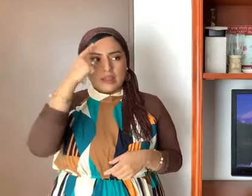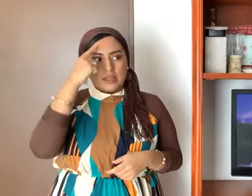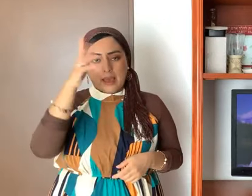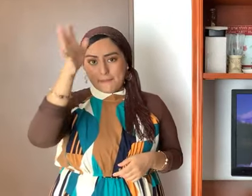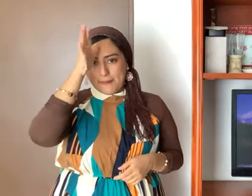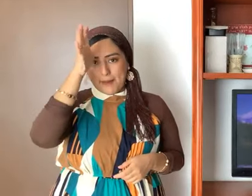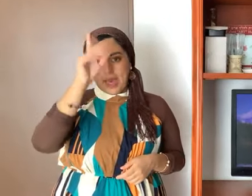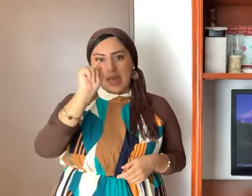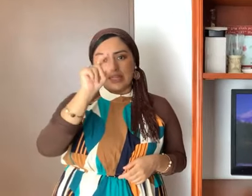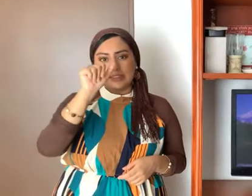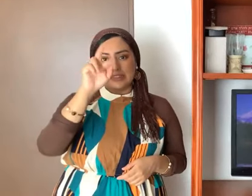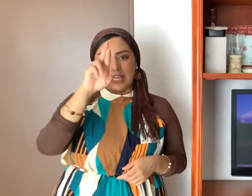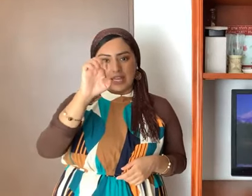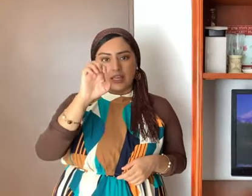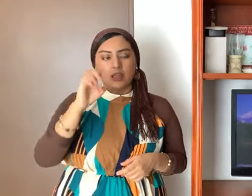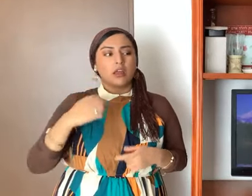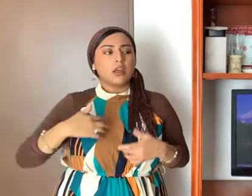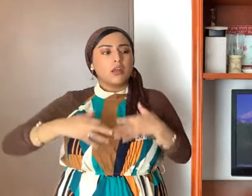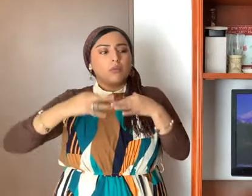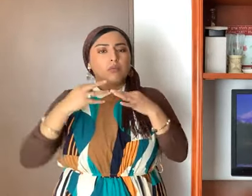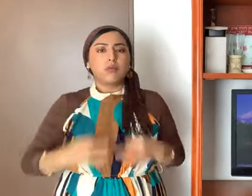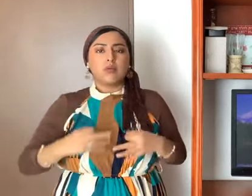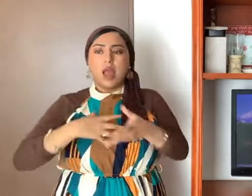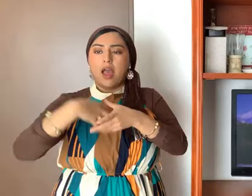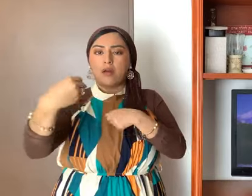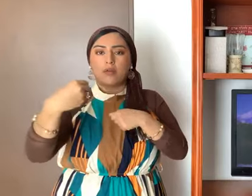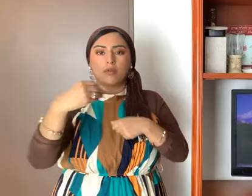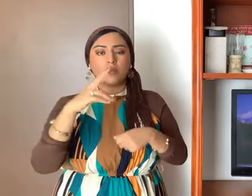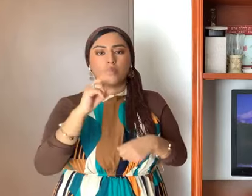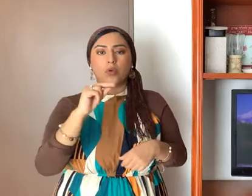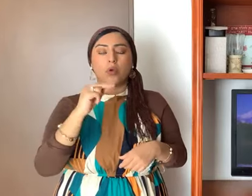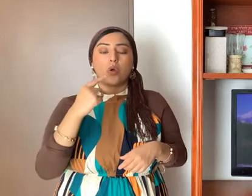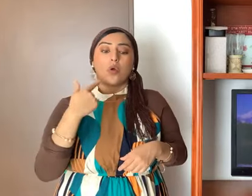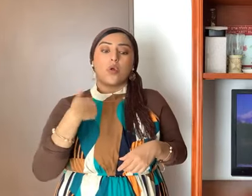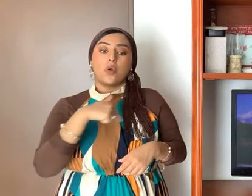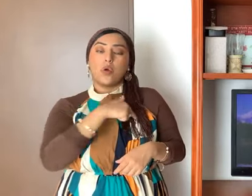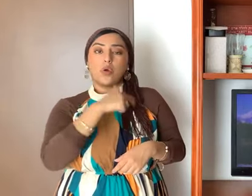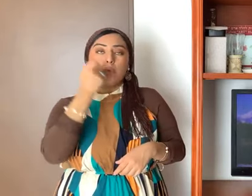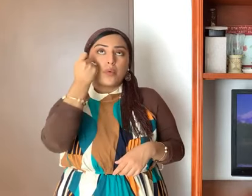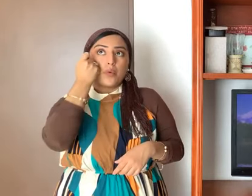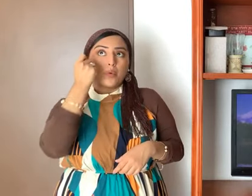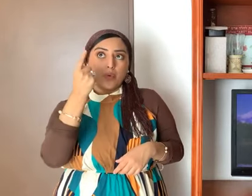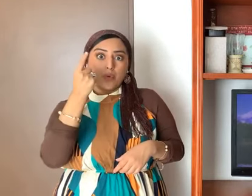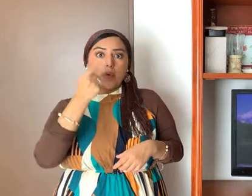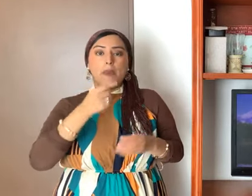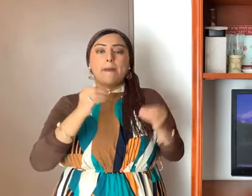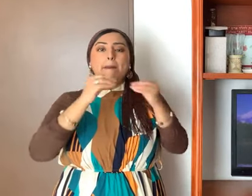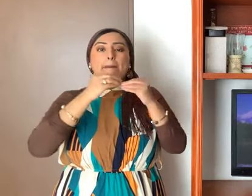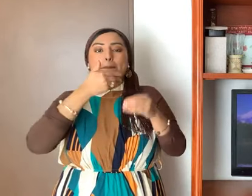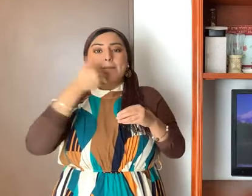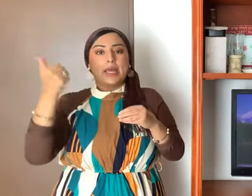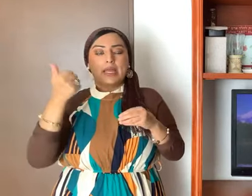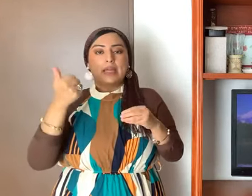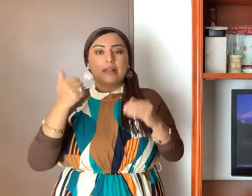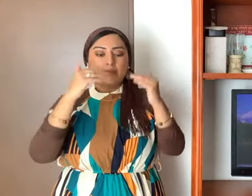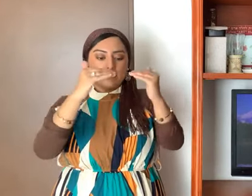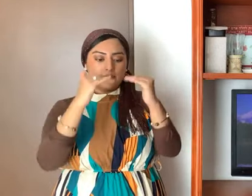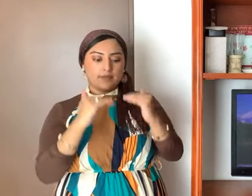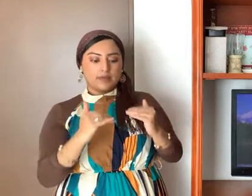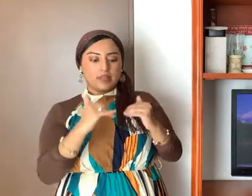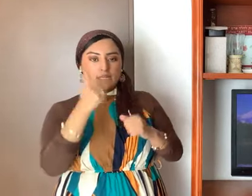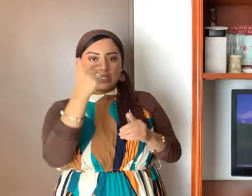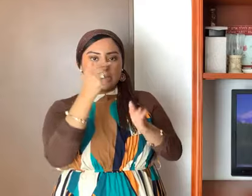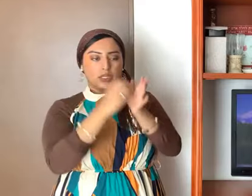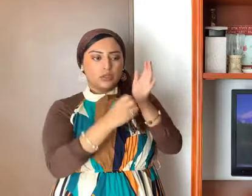Taré fue el que tomó la iniciativa de salir. Sin embargo, nosotros lo vamos a entender mejor en estos versos que siguen,